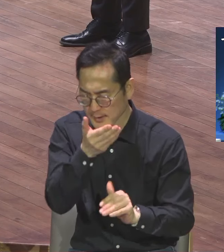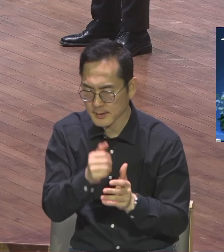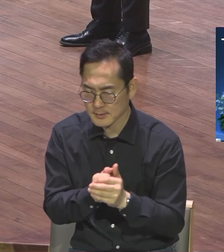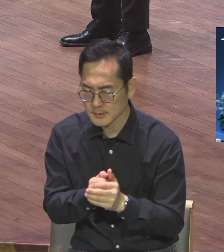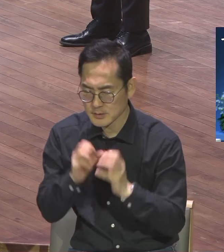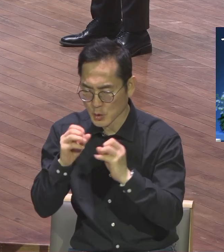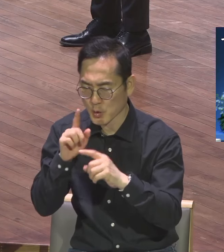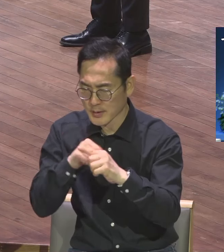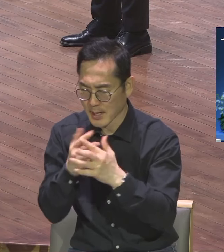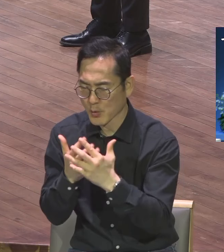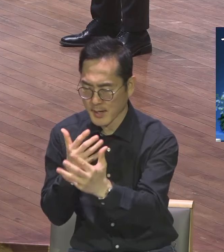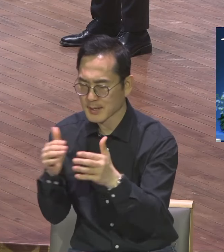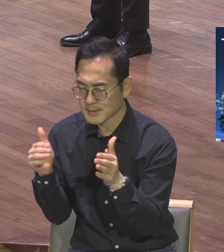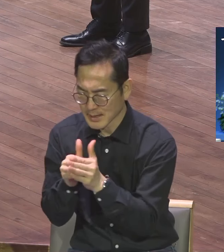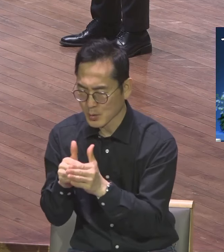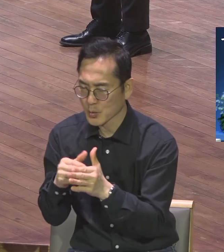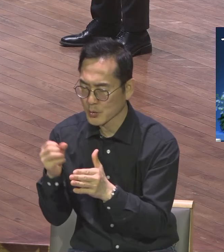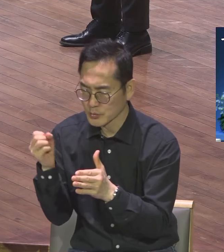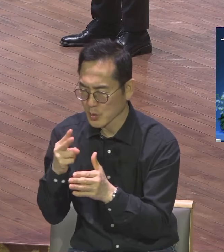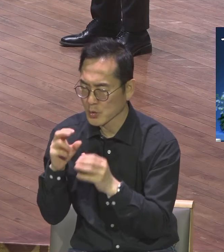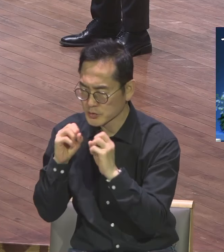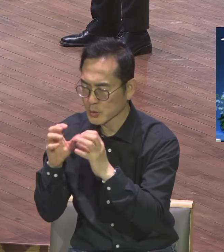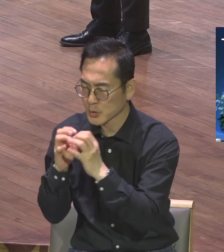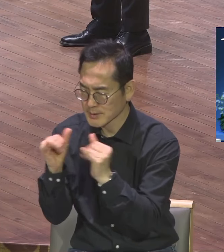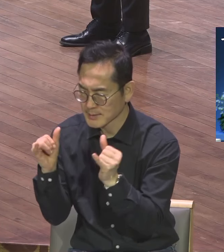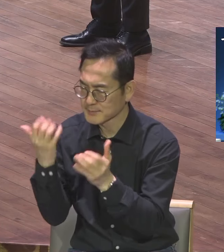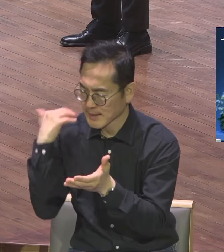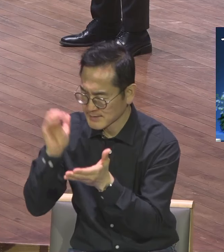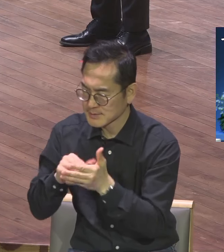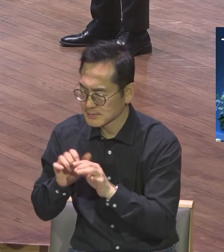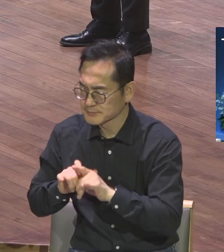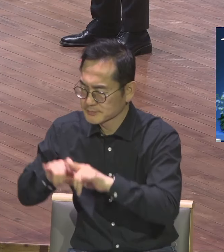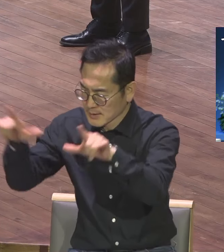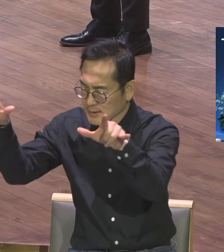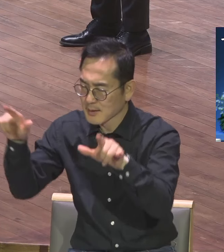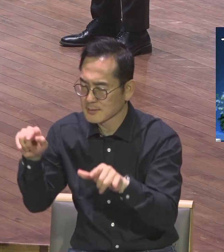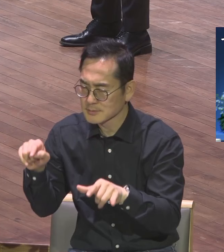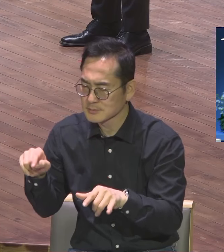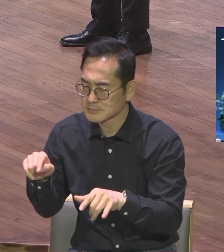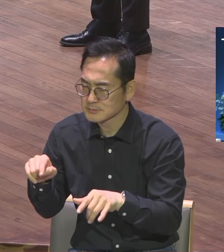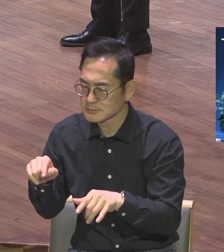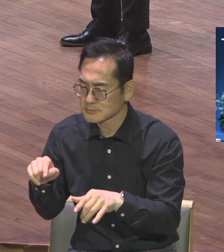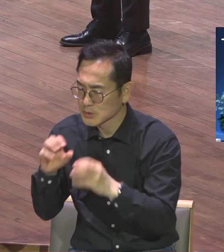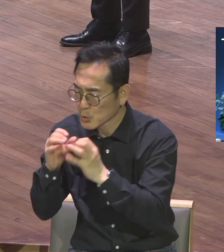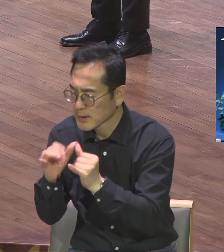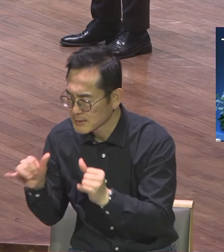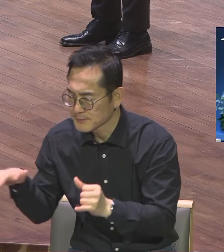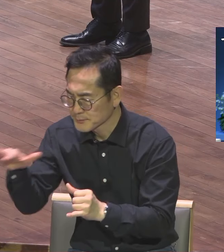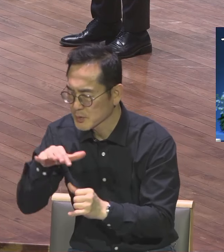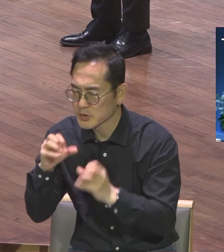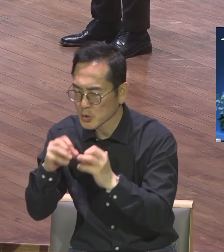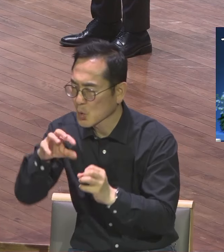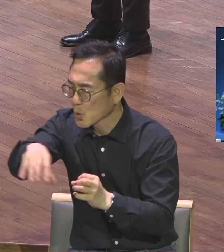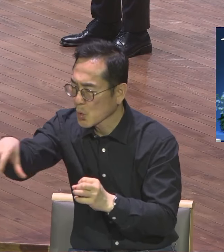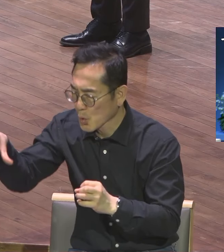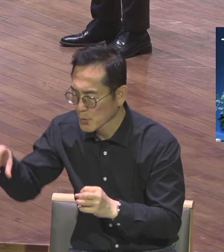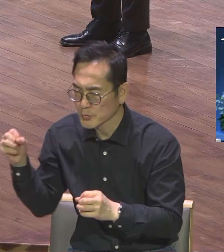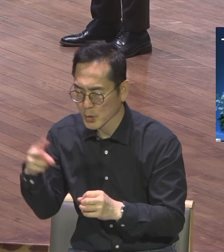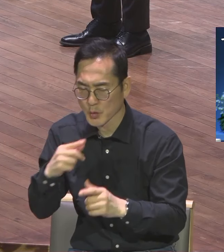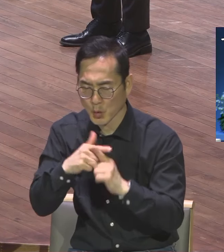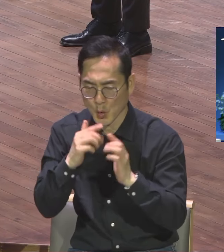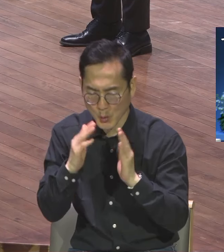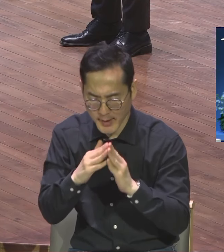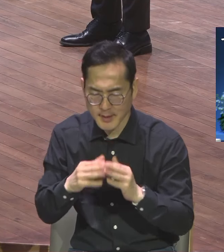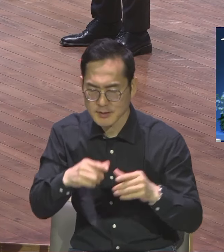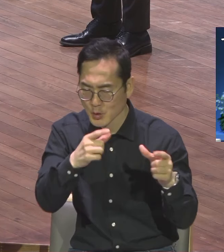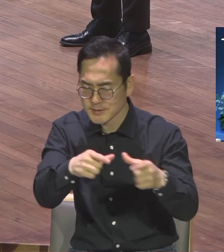마치고 선교 현지로 복귀하는 선교사님들과 선교지 위에 교회와 지역 237 나라와